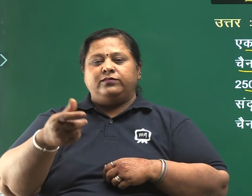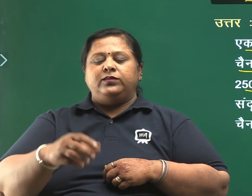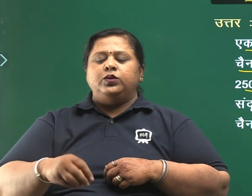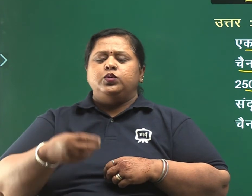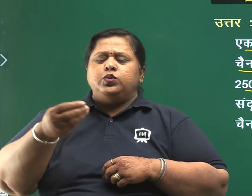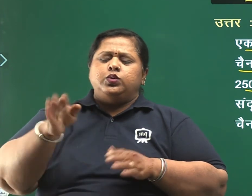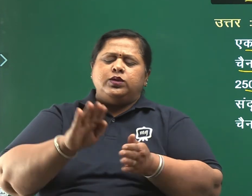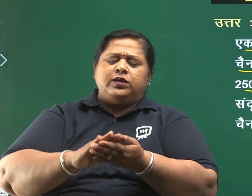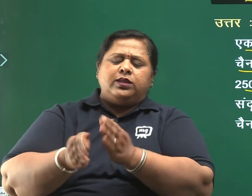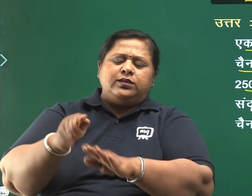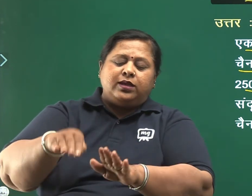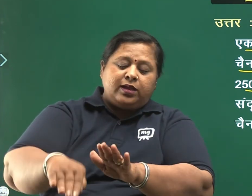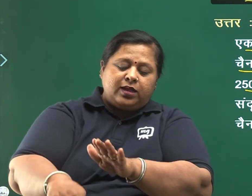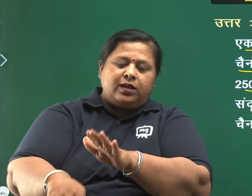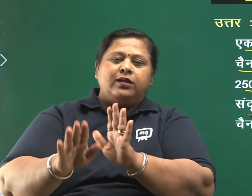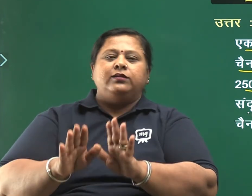ज्यों के त्यों